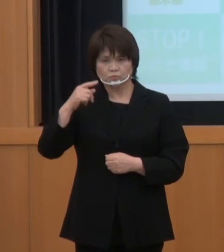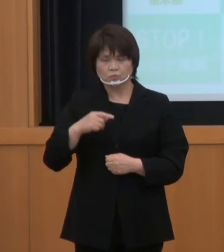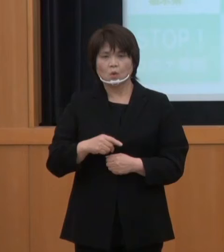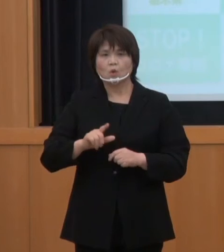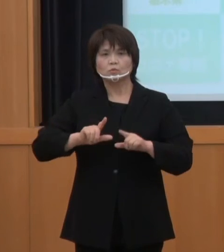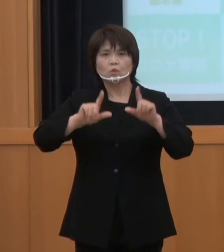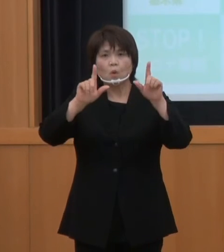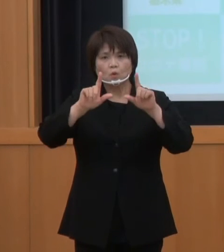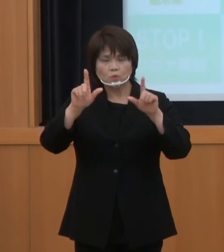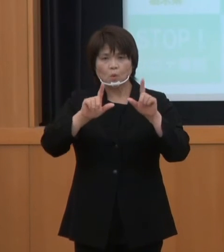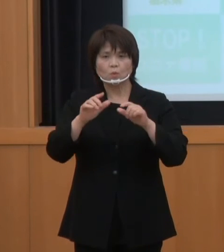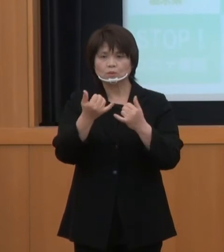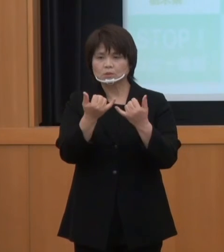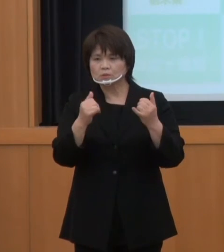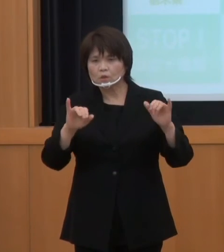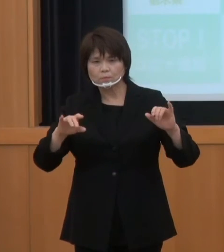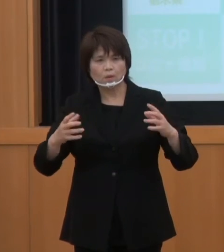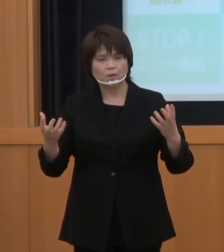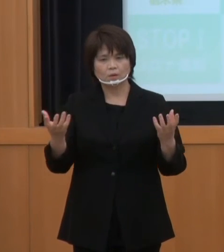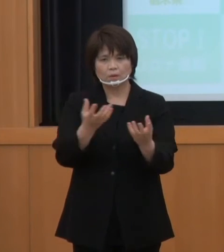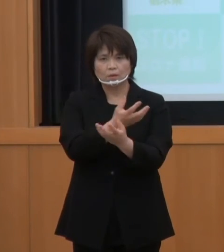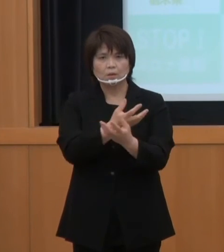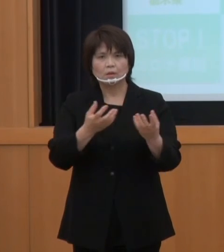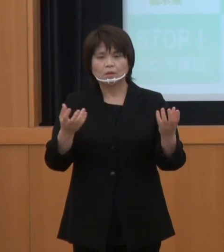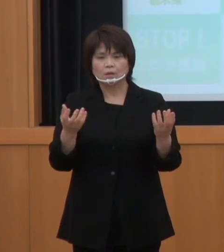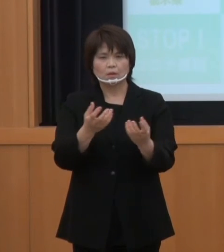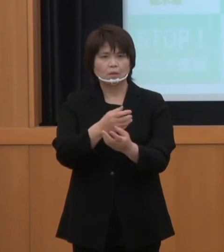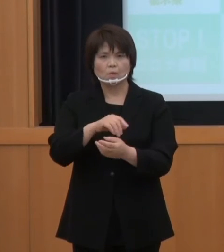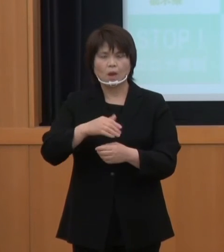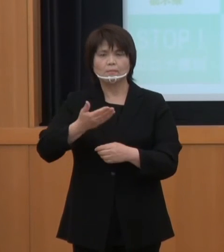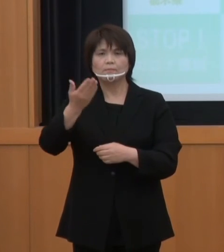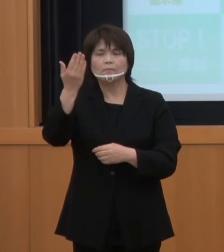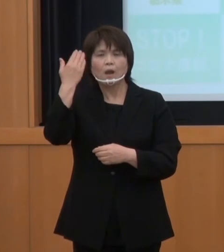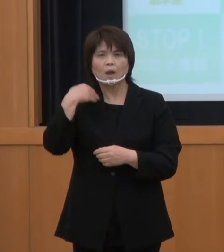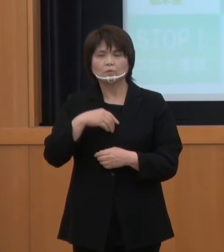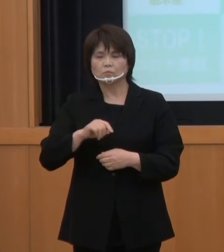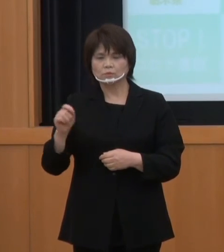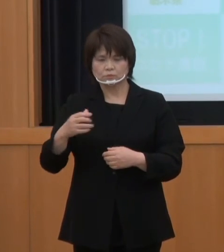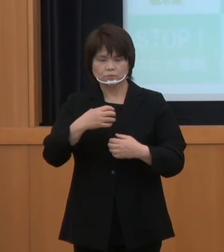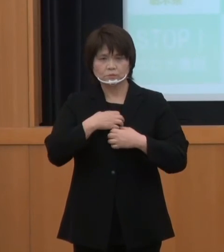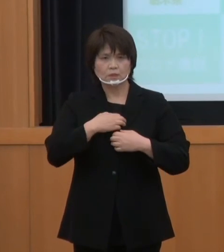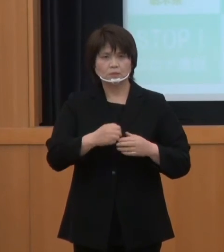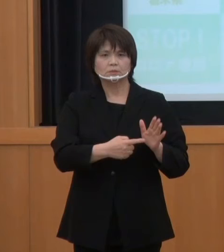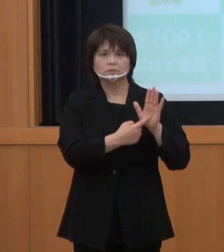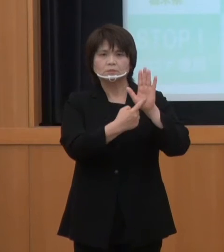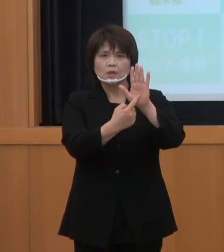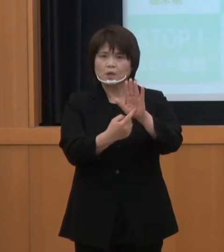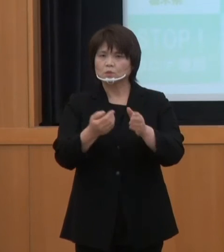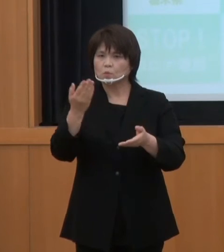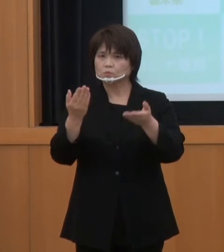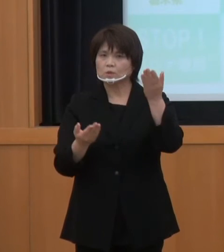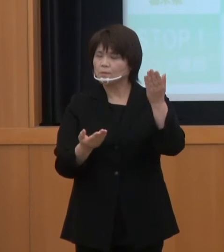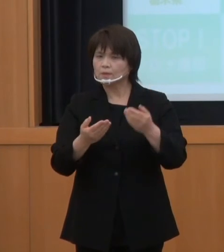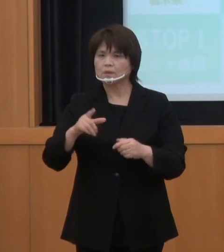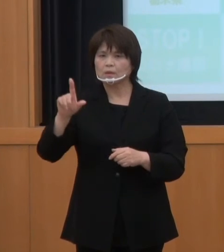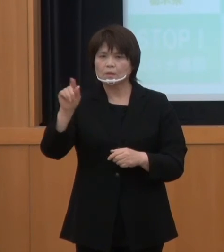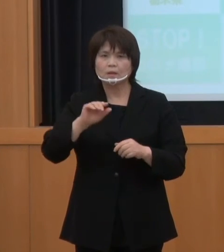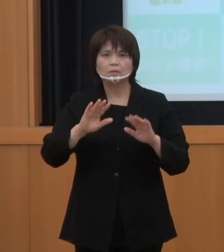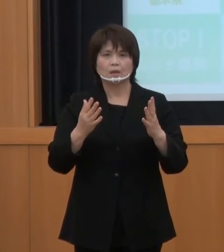流れは、以前の緊急事態宣言と比べて、 減らないと、減っていない